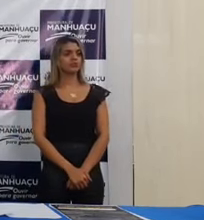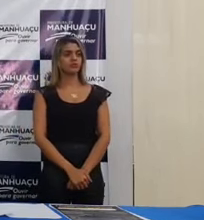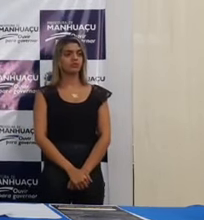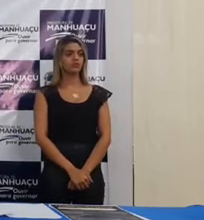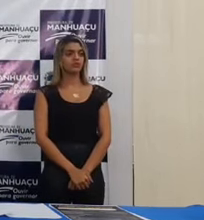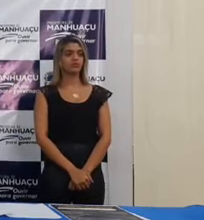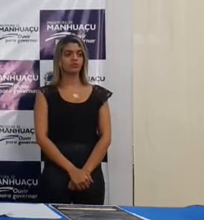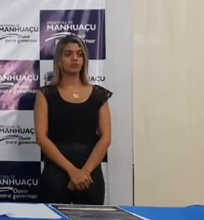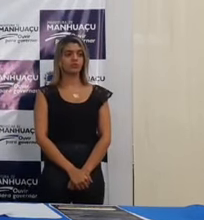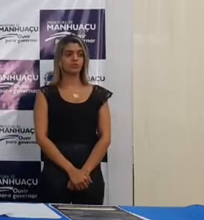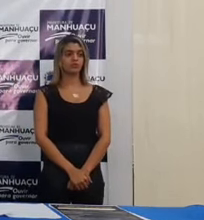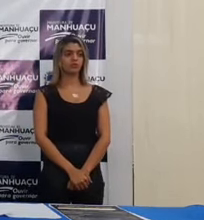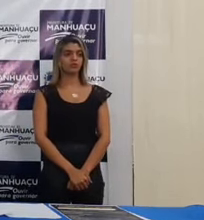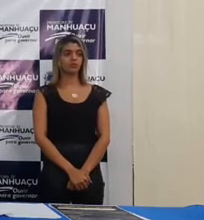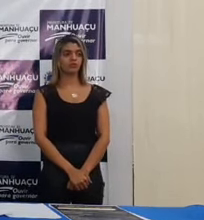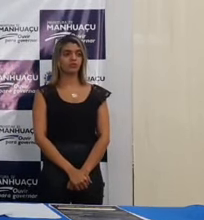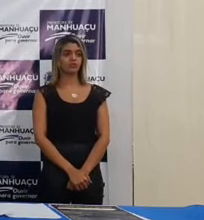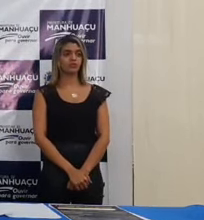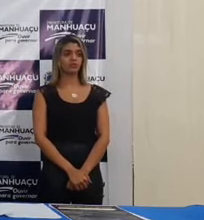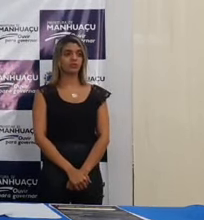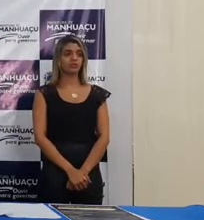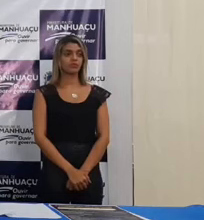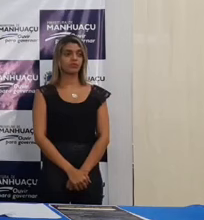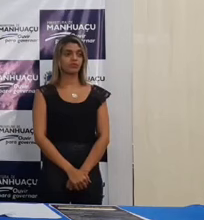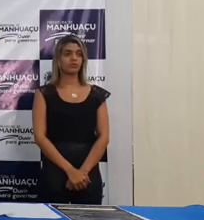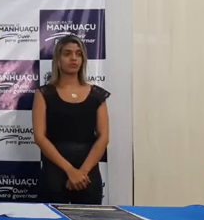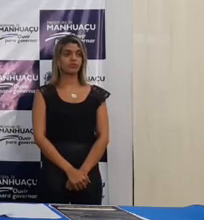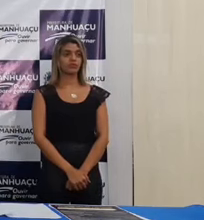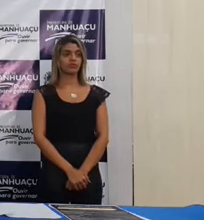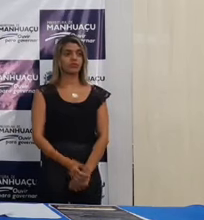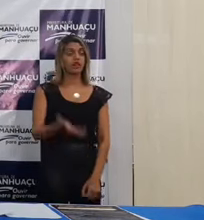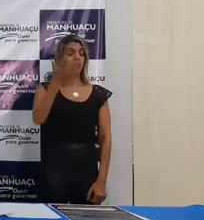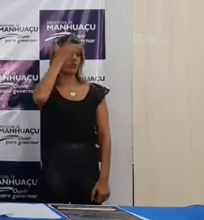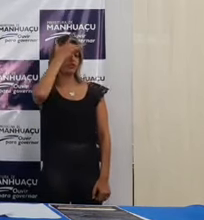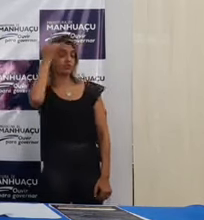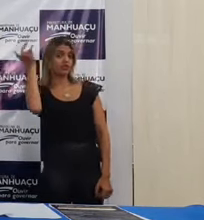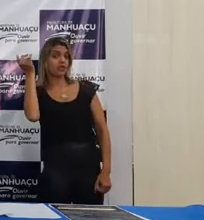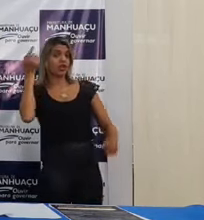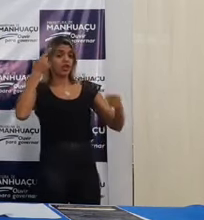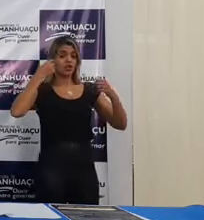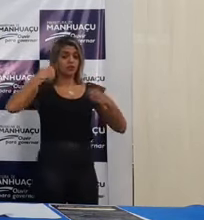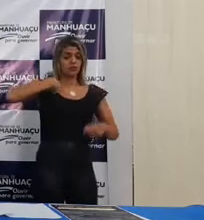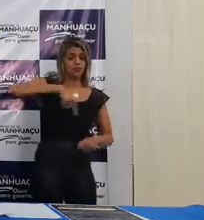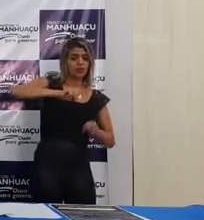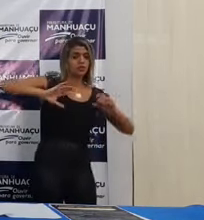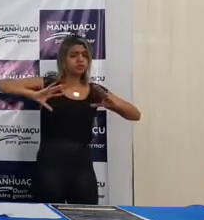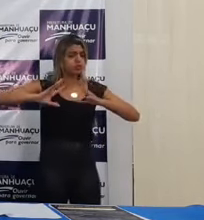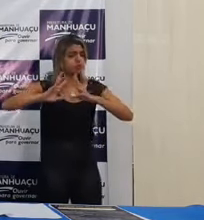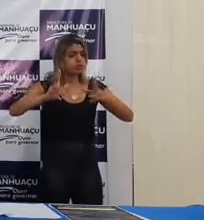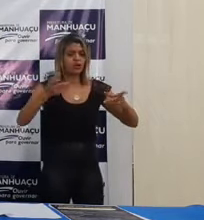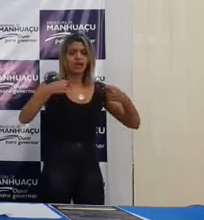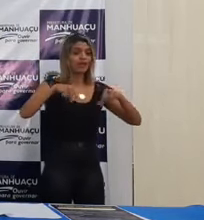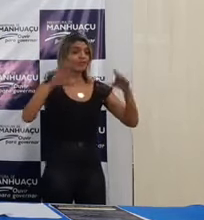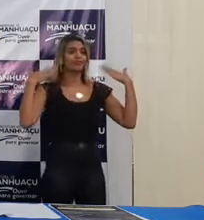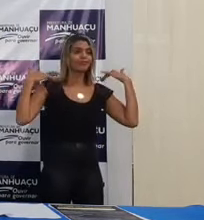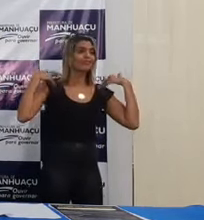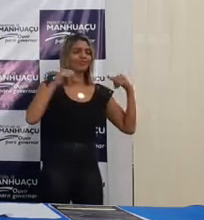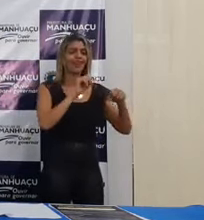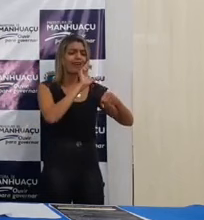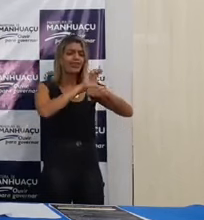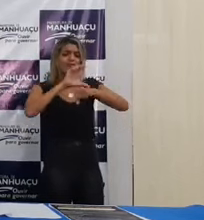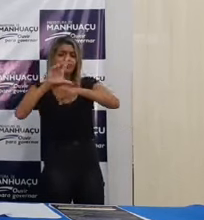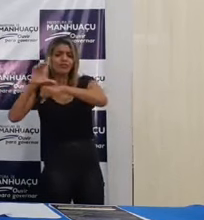sair na rua para efetuar alguma compra, por quê? O comércio vai estar aberto a partir do meio-dia. Muito bem lembrado. Vamos voltar a falar de novo,